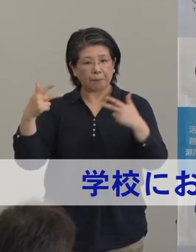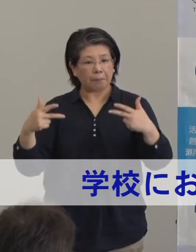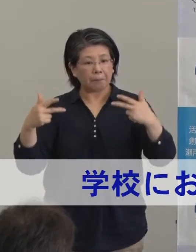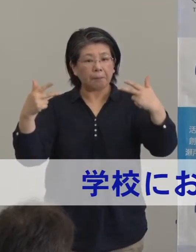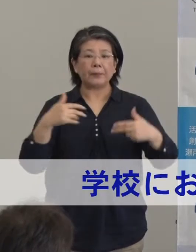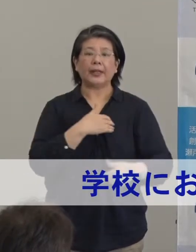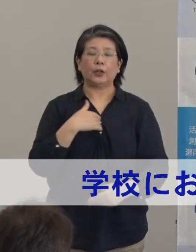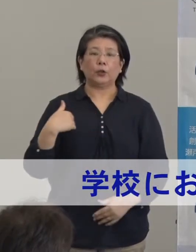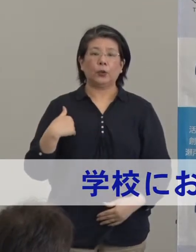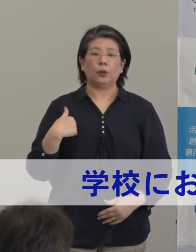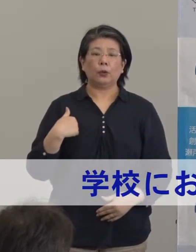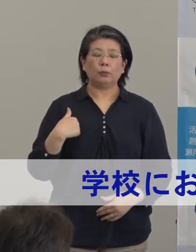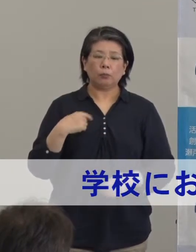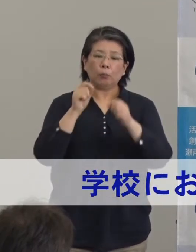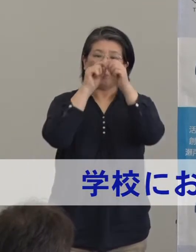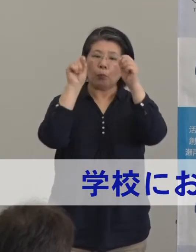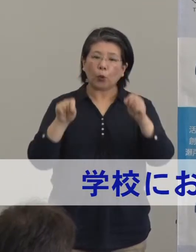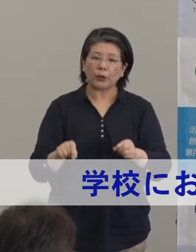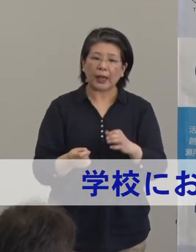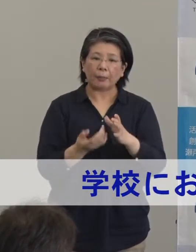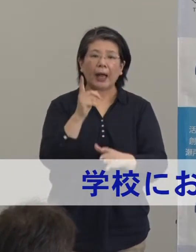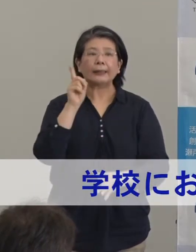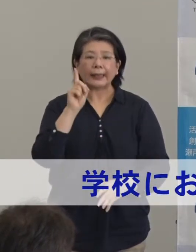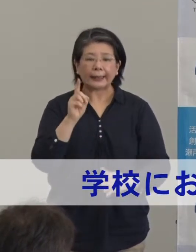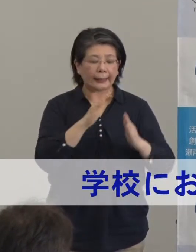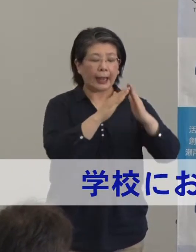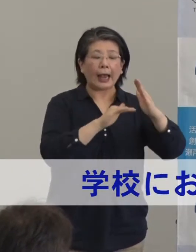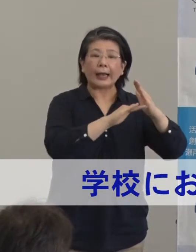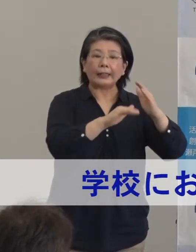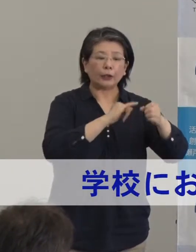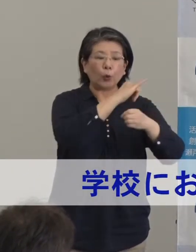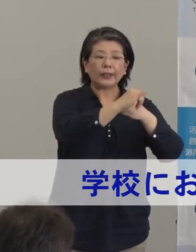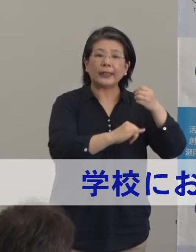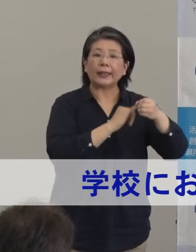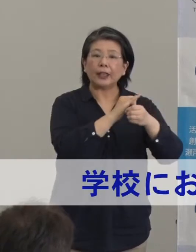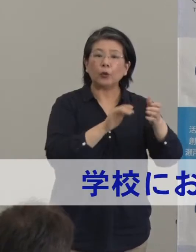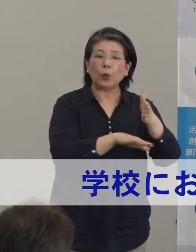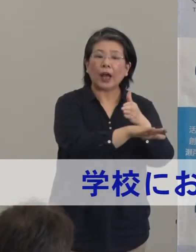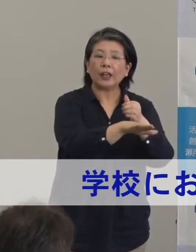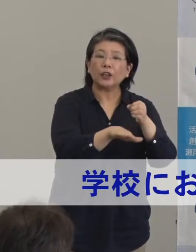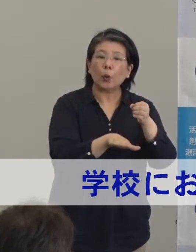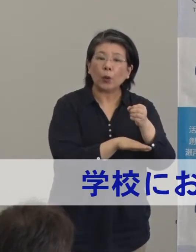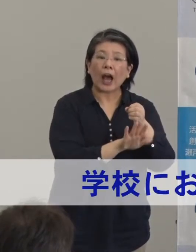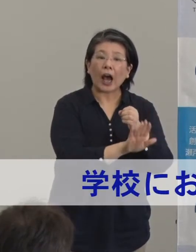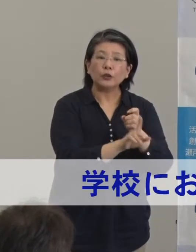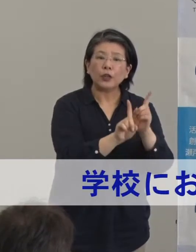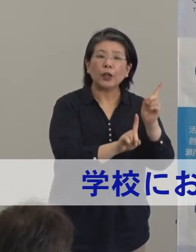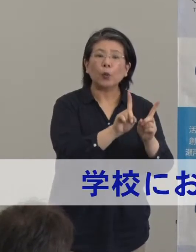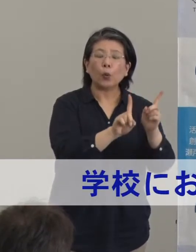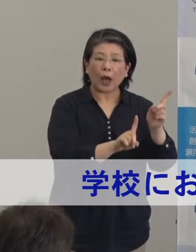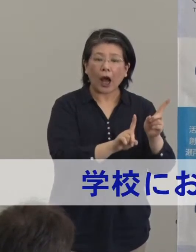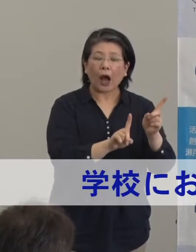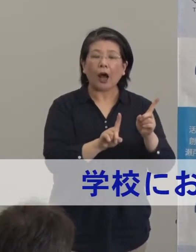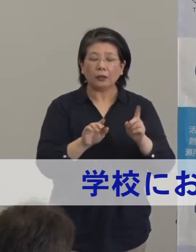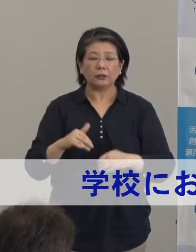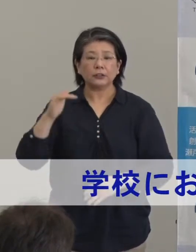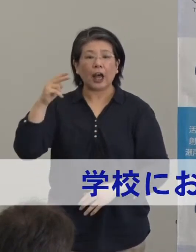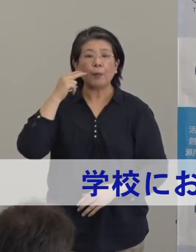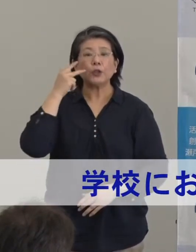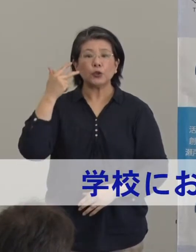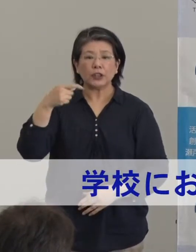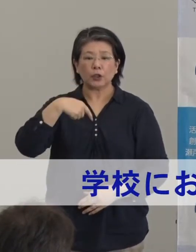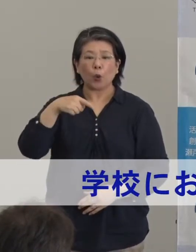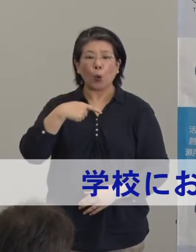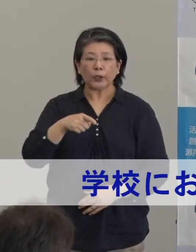は家庭側でそういうインターネット環境がちゃんとあるかどうかということなんですけれども、これにつきまして、本市教育委員会が調査をいたしま